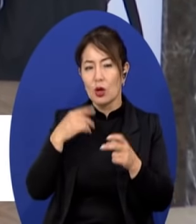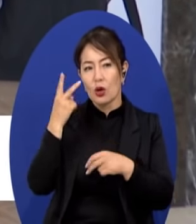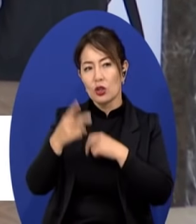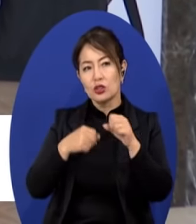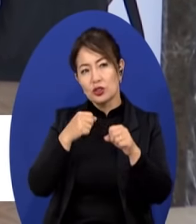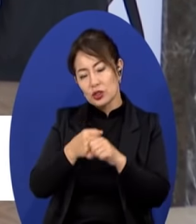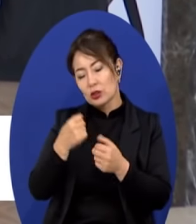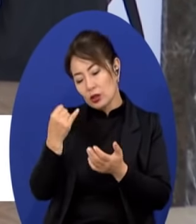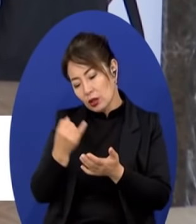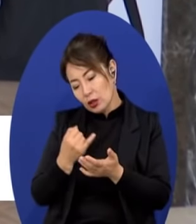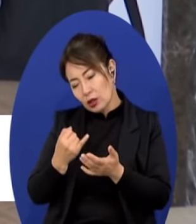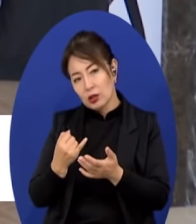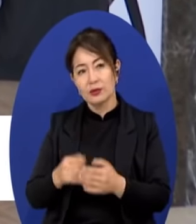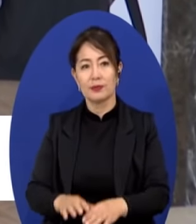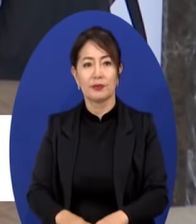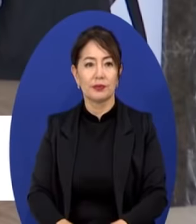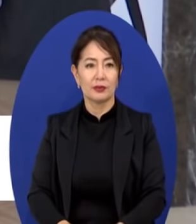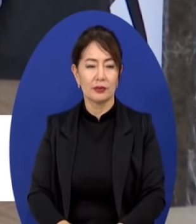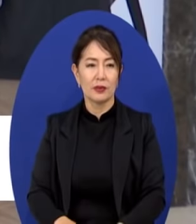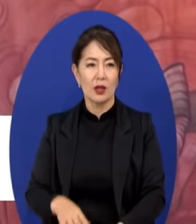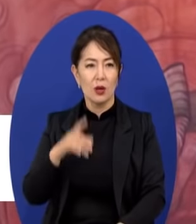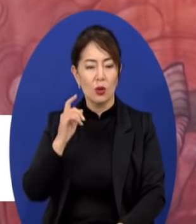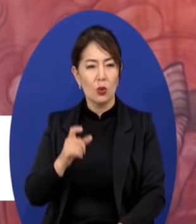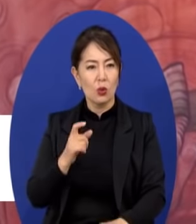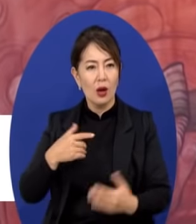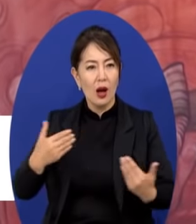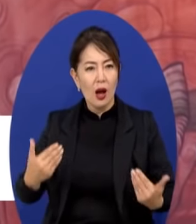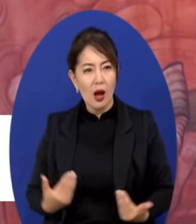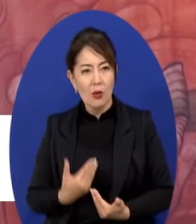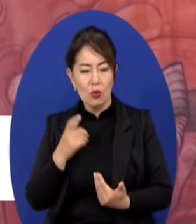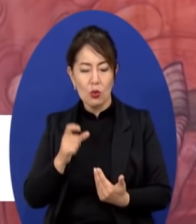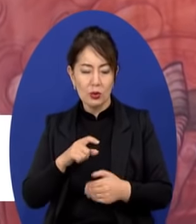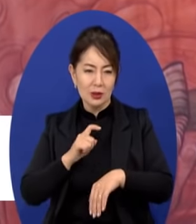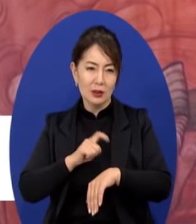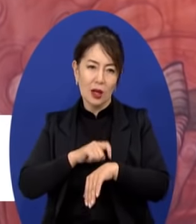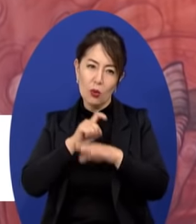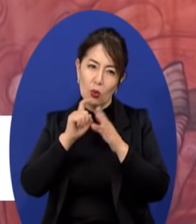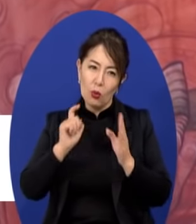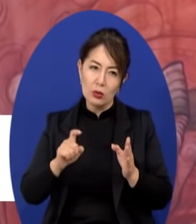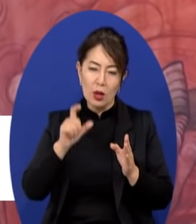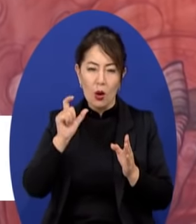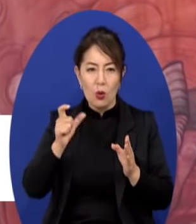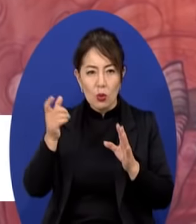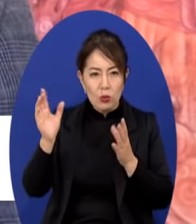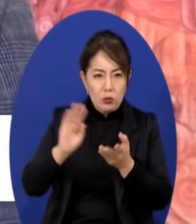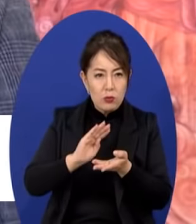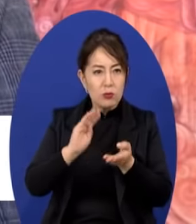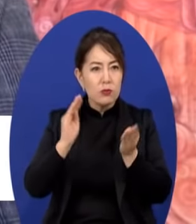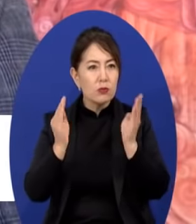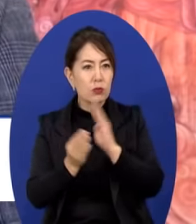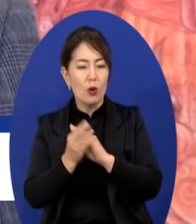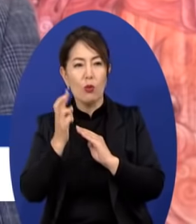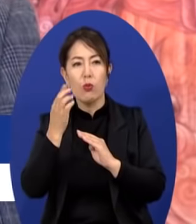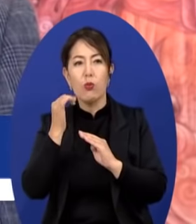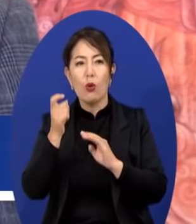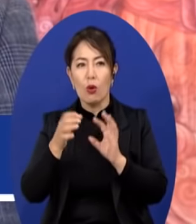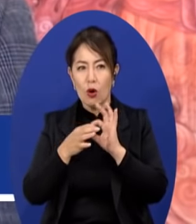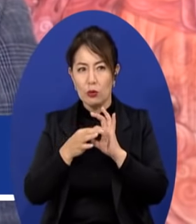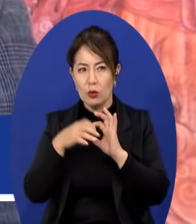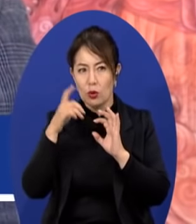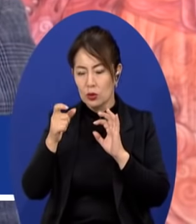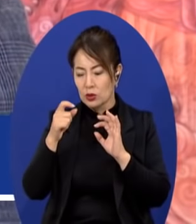байна. Хүнийг л одоо төсөөлж байгаа юм да. Хүний амьдралын цаг хугацаа, хүнийг тухаар илэрхийлсэн боловч хүний эрч хүчтэй залуу